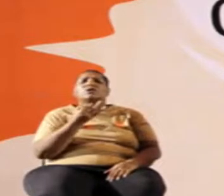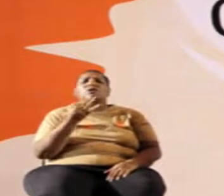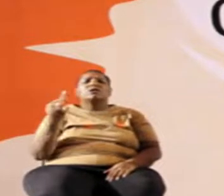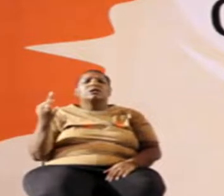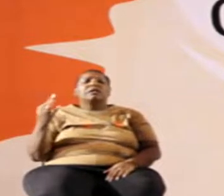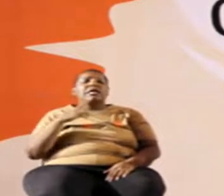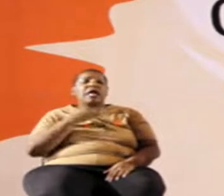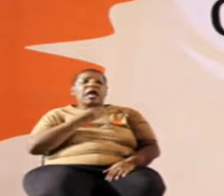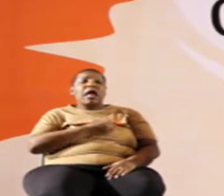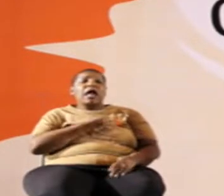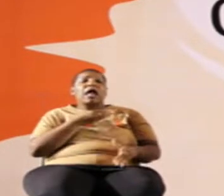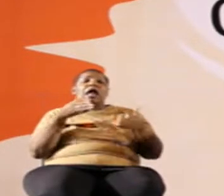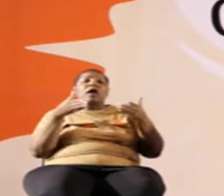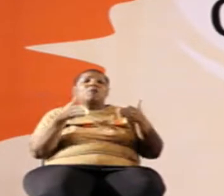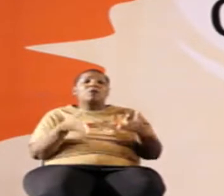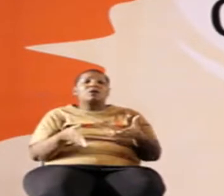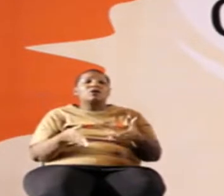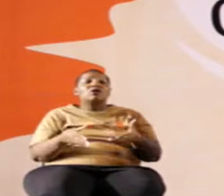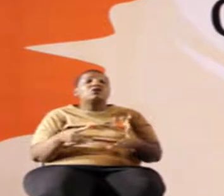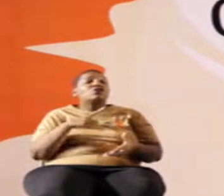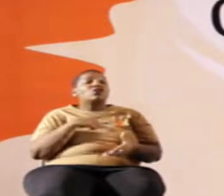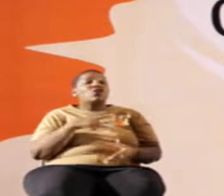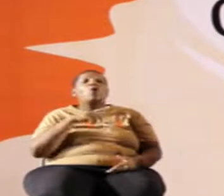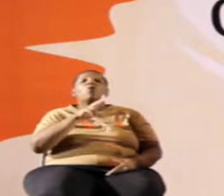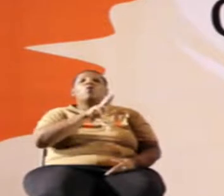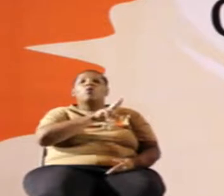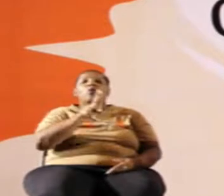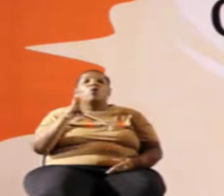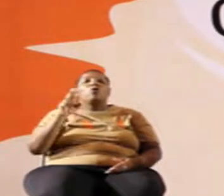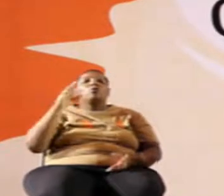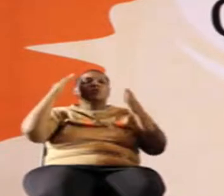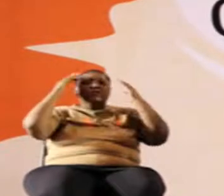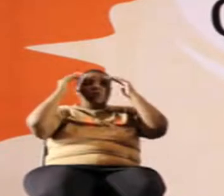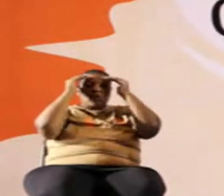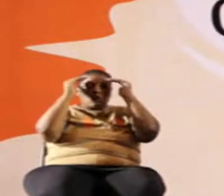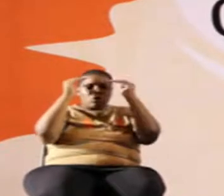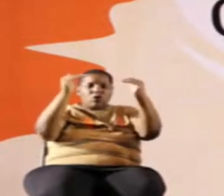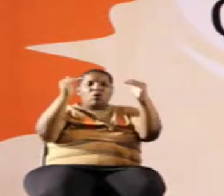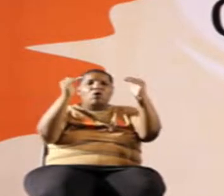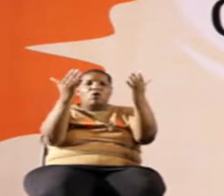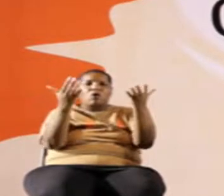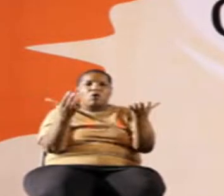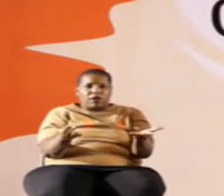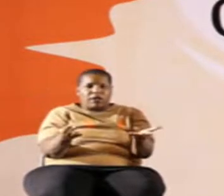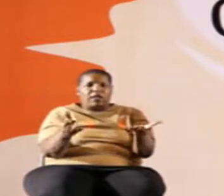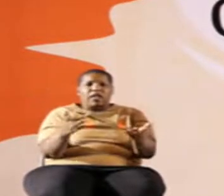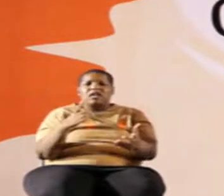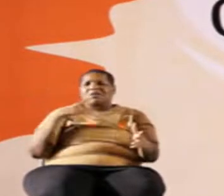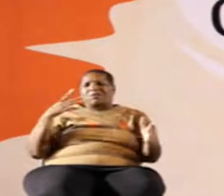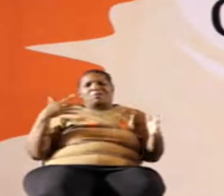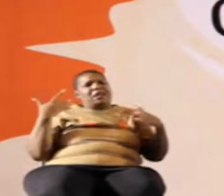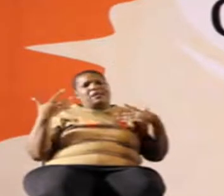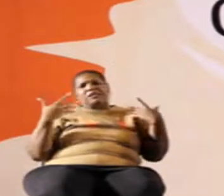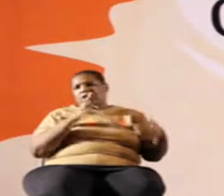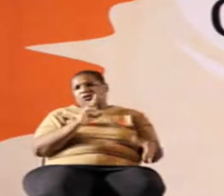Elas participaram e elas deram nome, percebe? Elas deram nome, elas não estavam ali a passeio. Né?